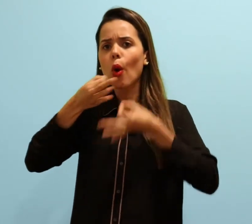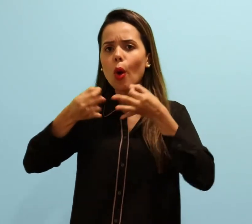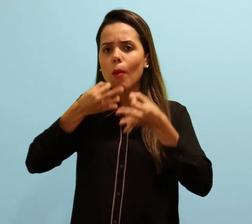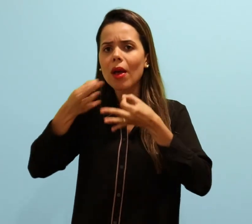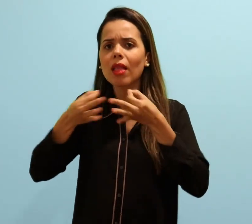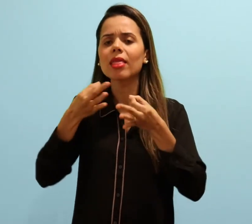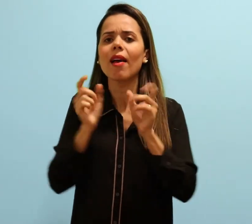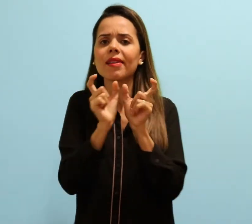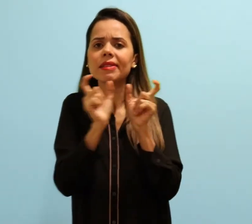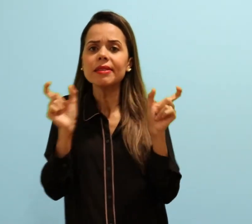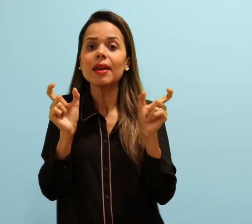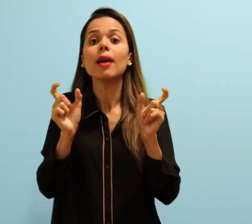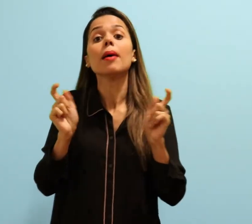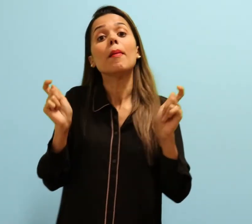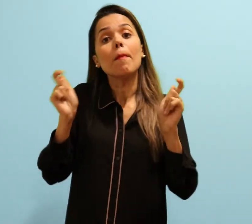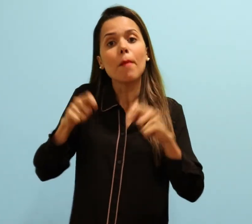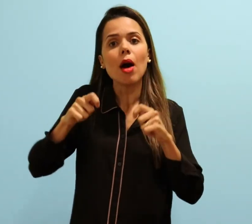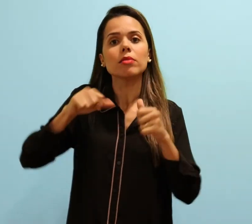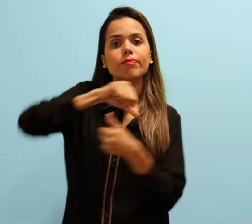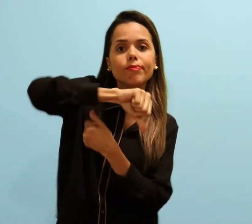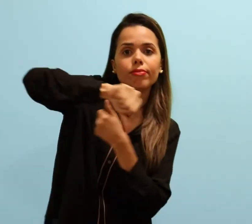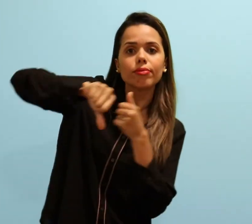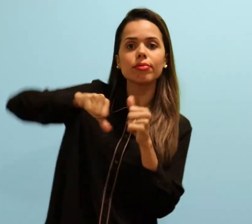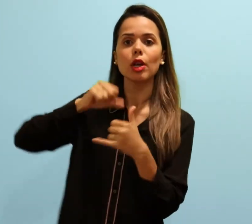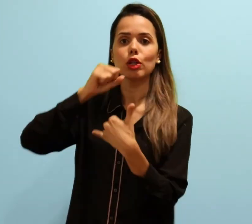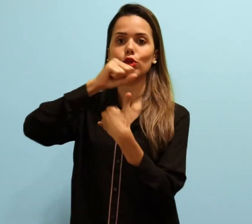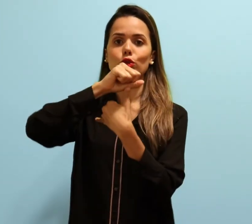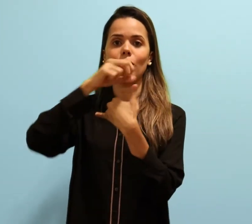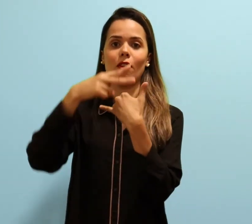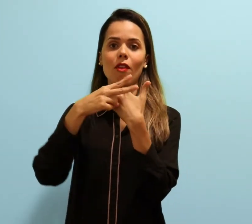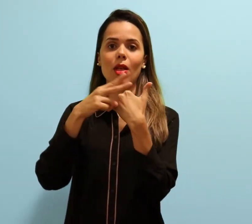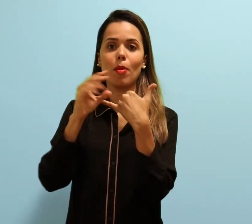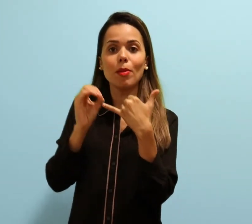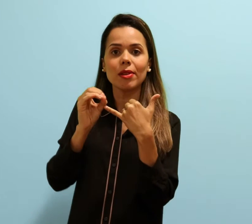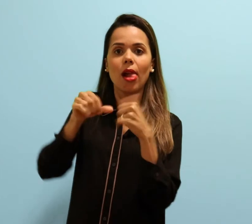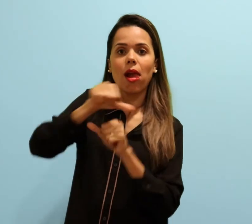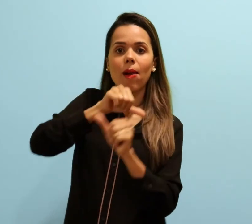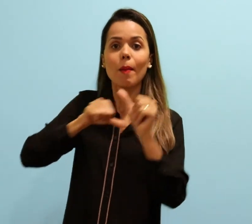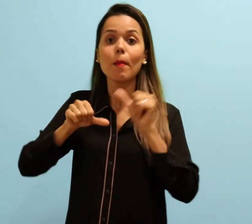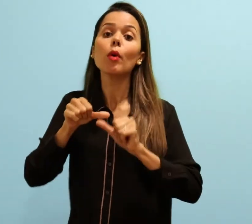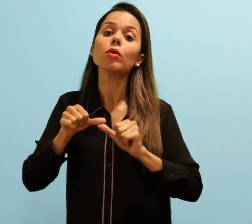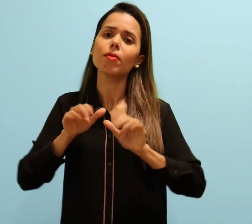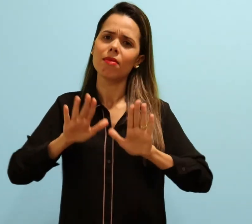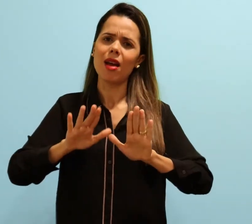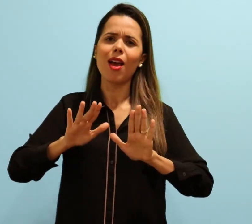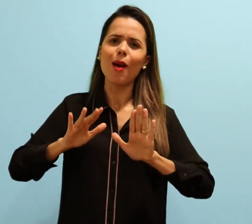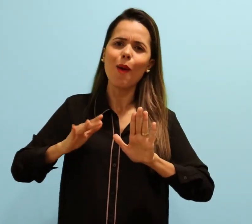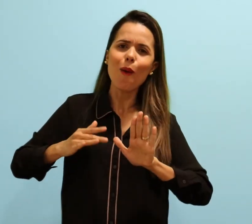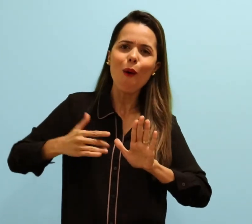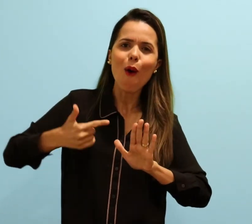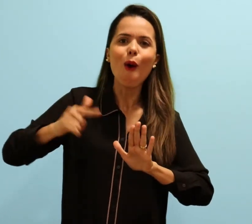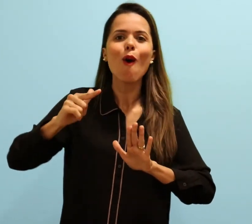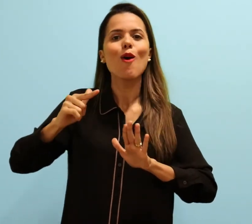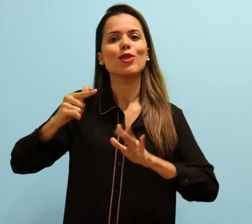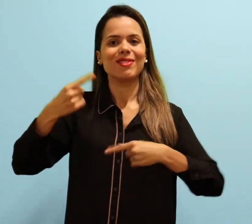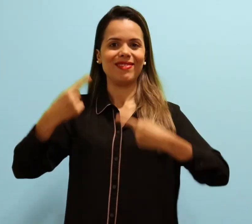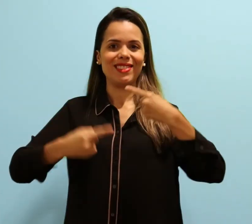construções tópico-comentário, no caso, podem perverter também essa ordem básica, mas isso deve ficar para um